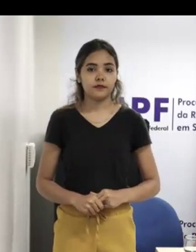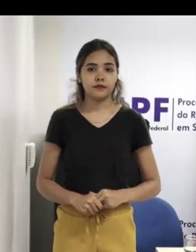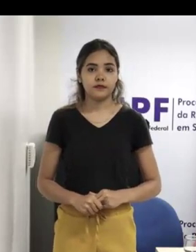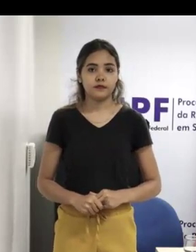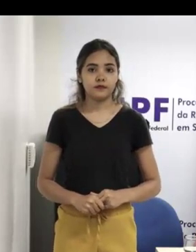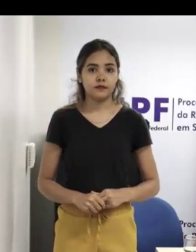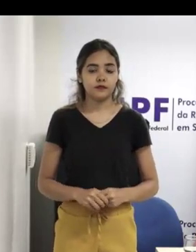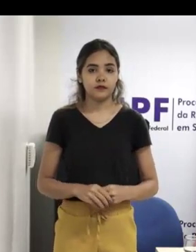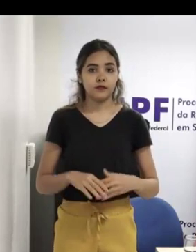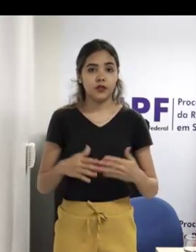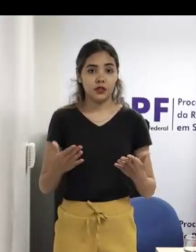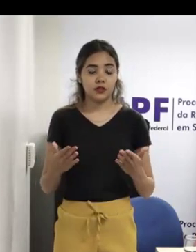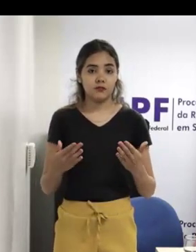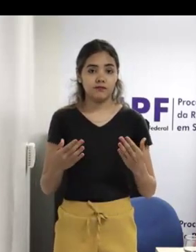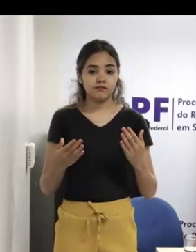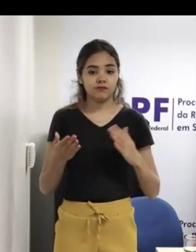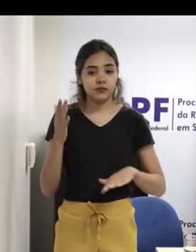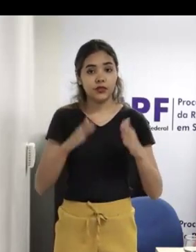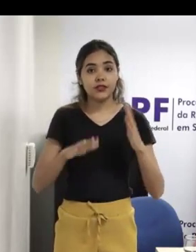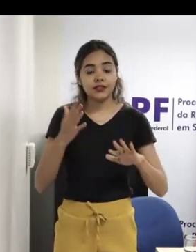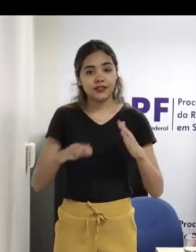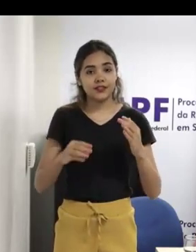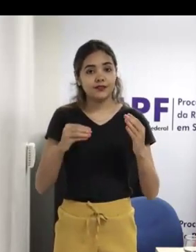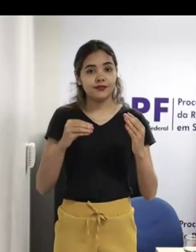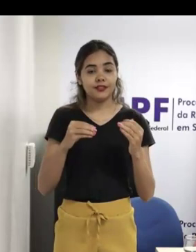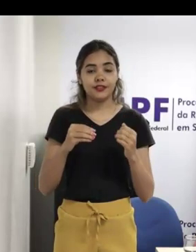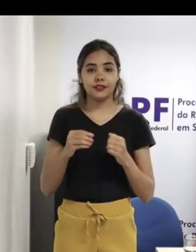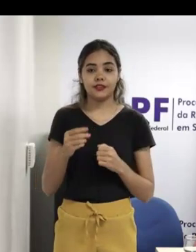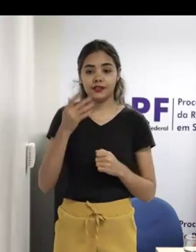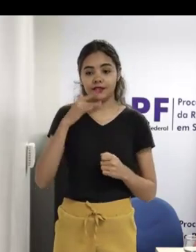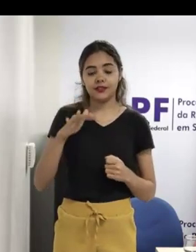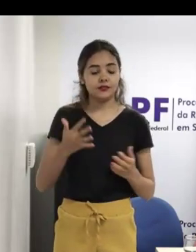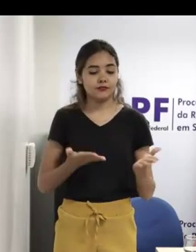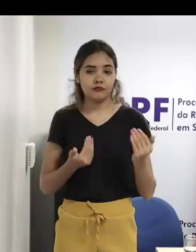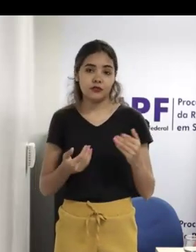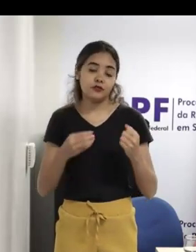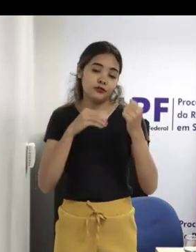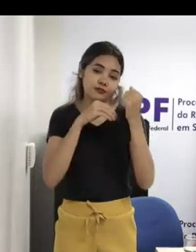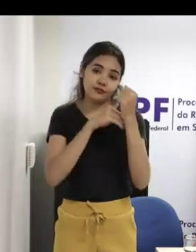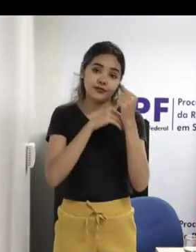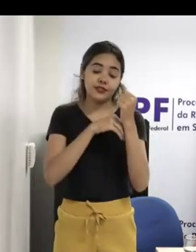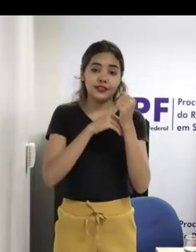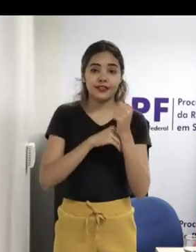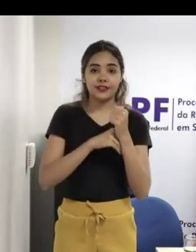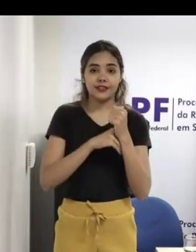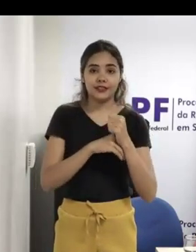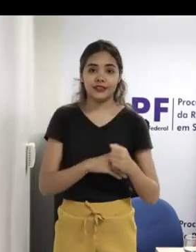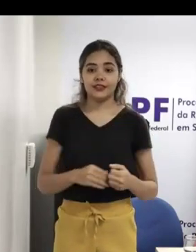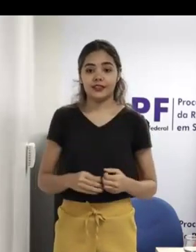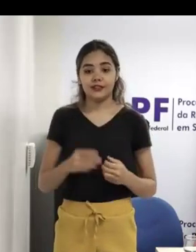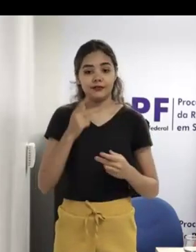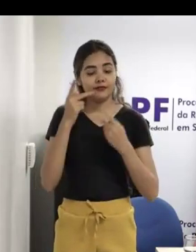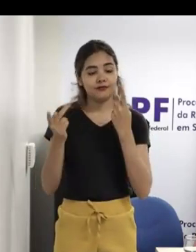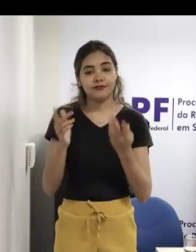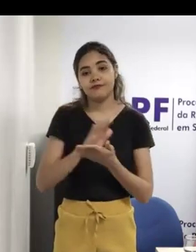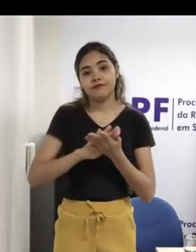subnotificação essa criança vai ficar vulnerável Durante quanto tempo há casos em que o pai tem uma